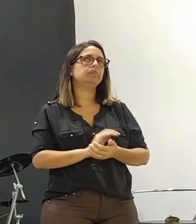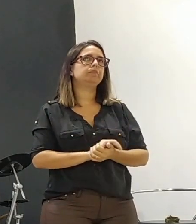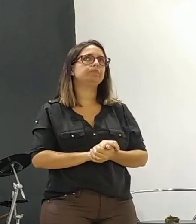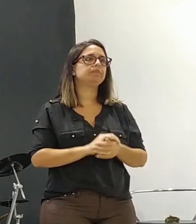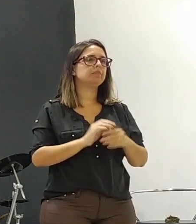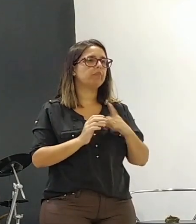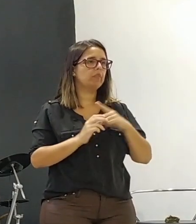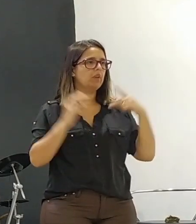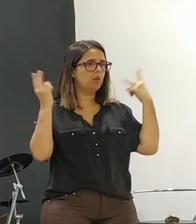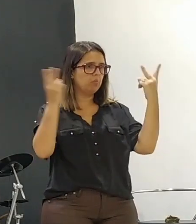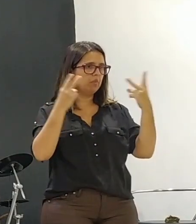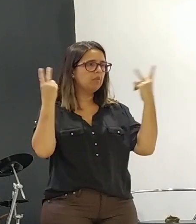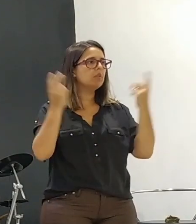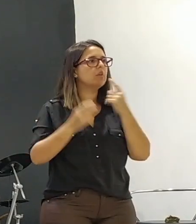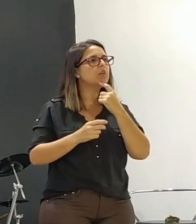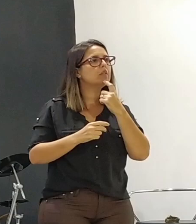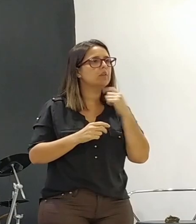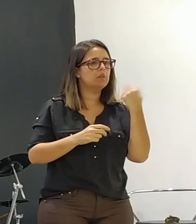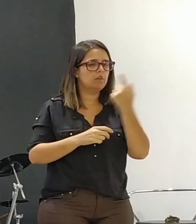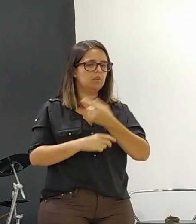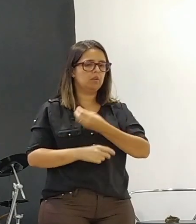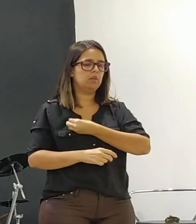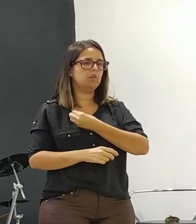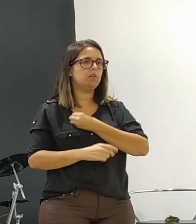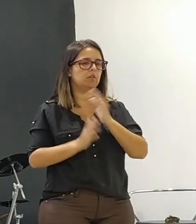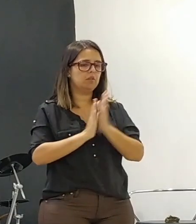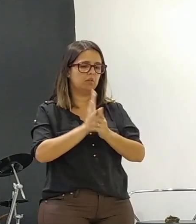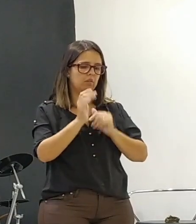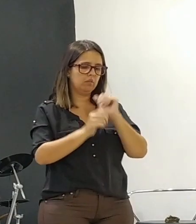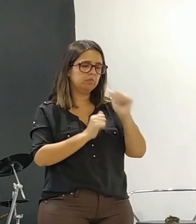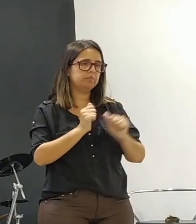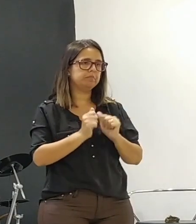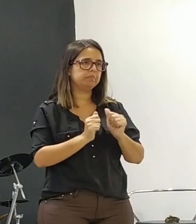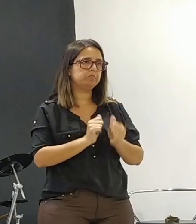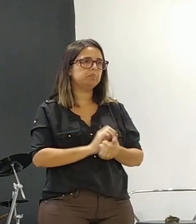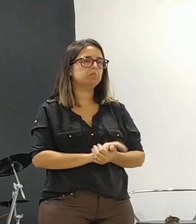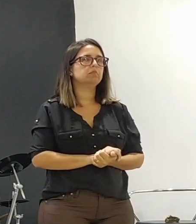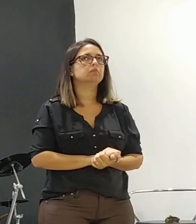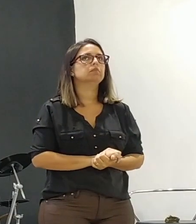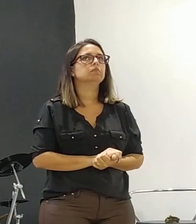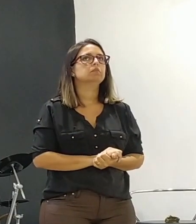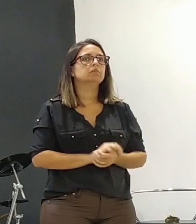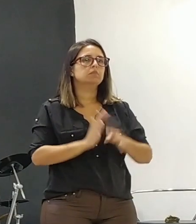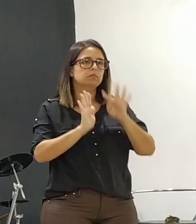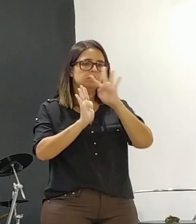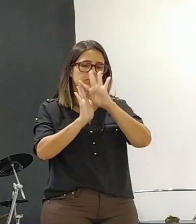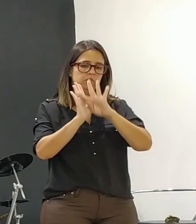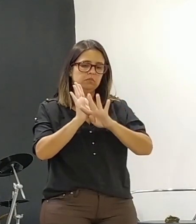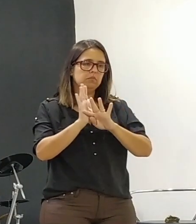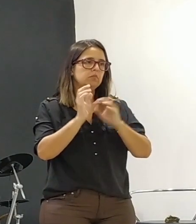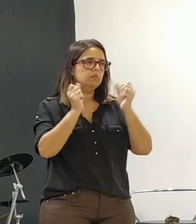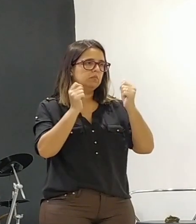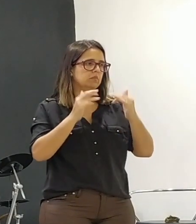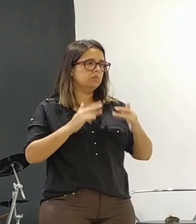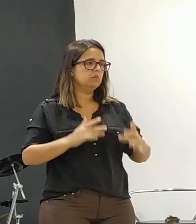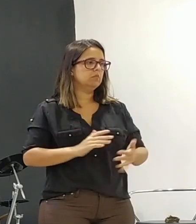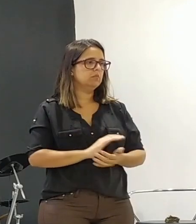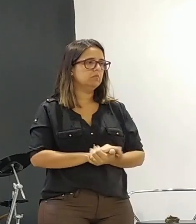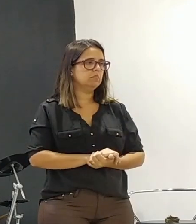uma vitória no sangue para as nossas vidas. Aleluia. O texto vai dizer: